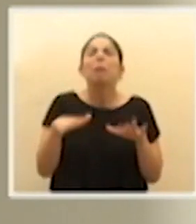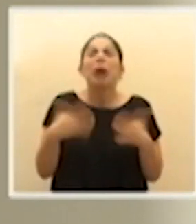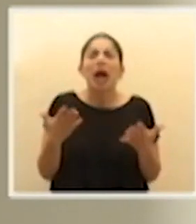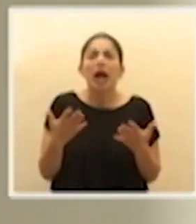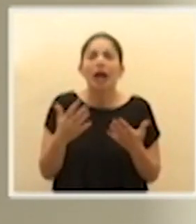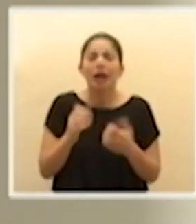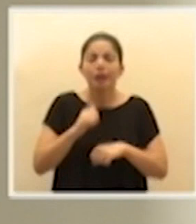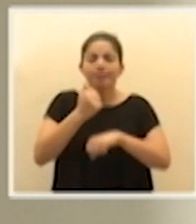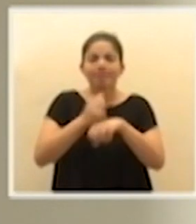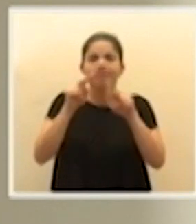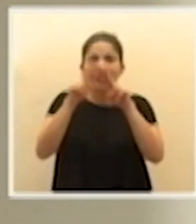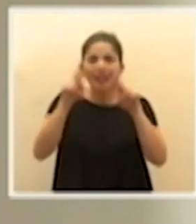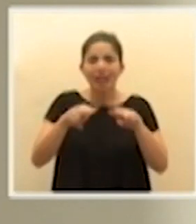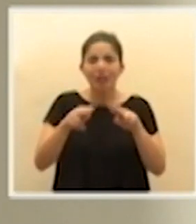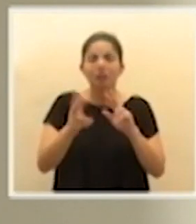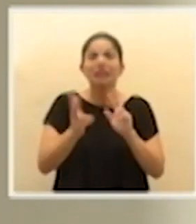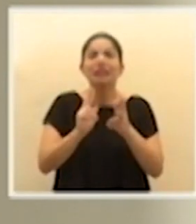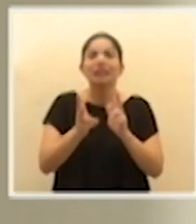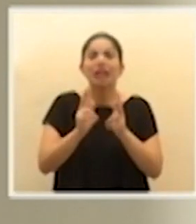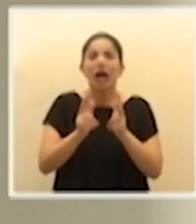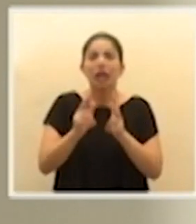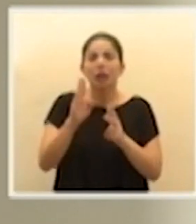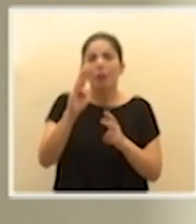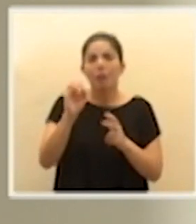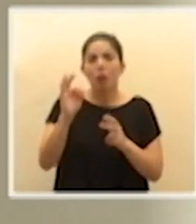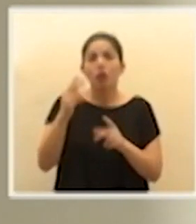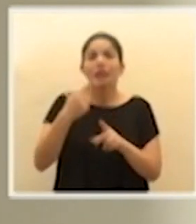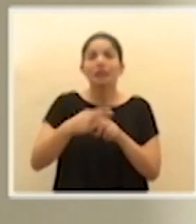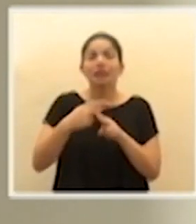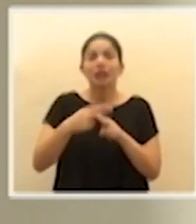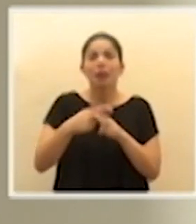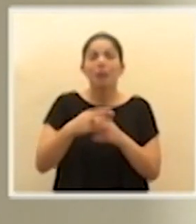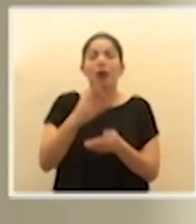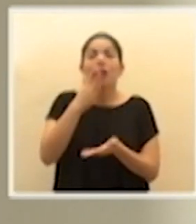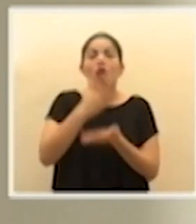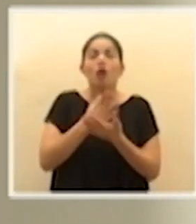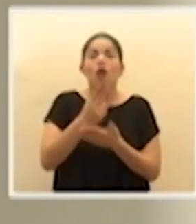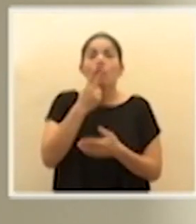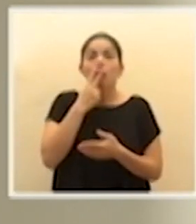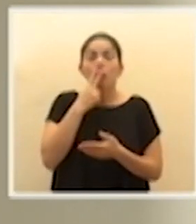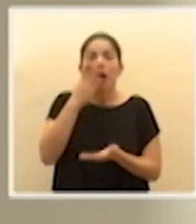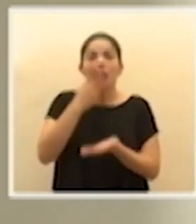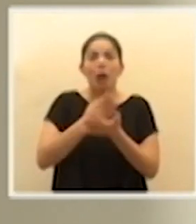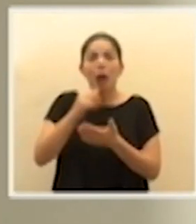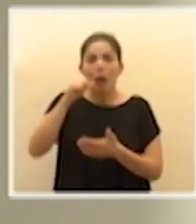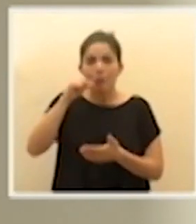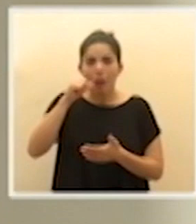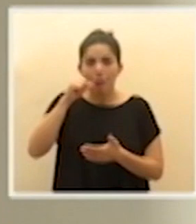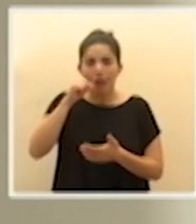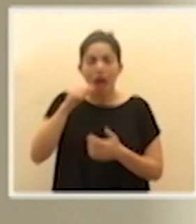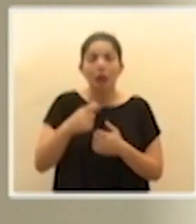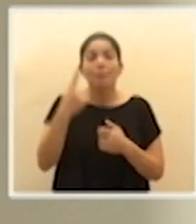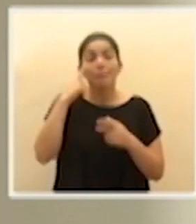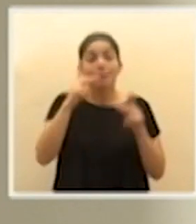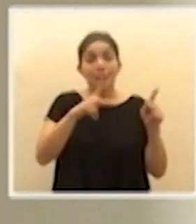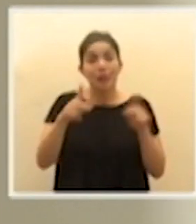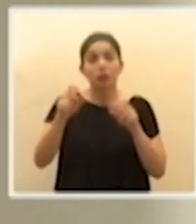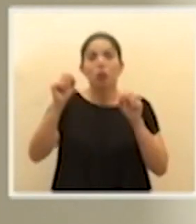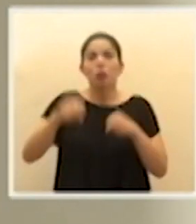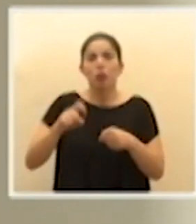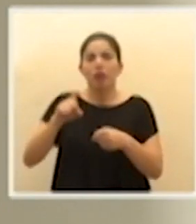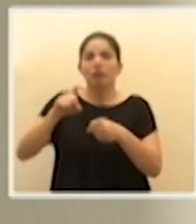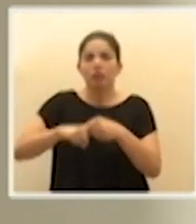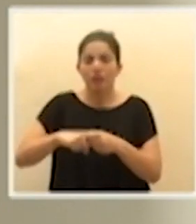una herramienta virtual chatbot llamada Dejar de Fumar y Vapear, donde las personas se pueden inscribir